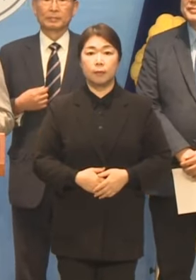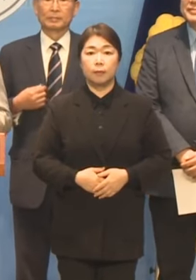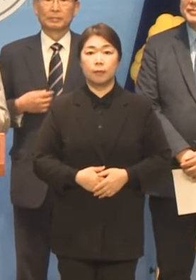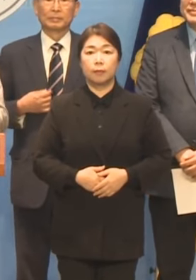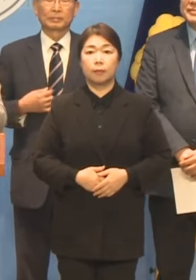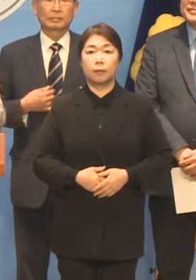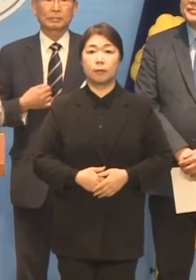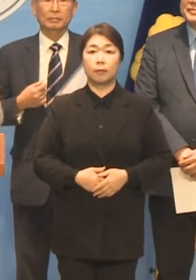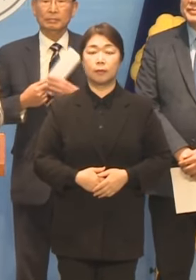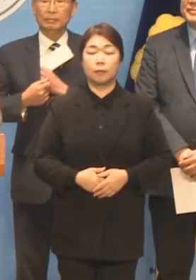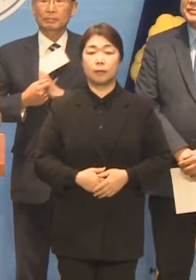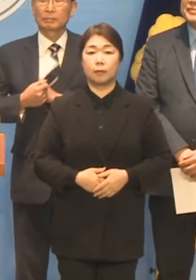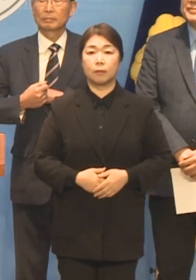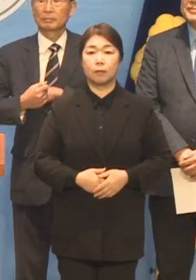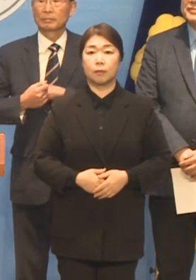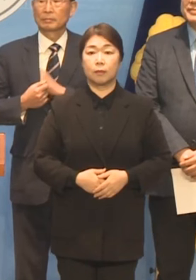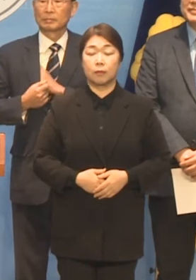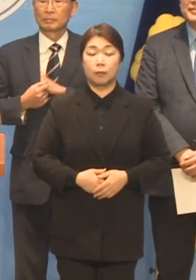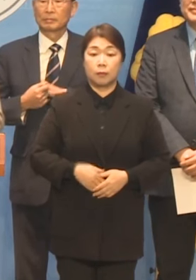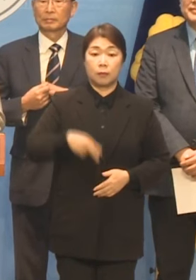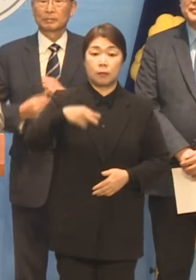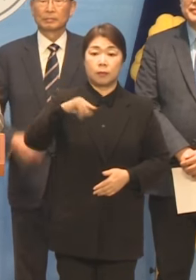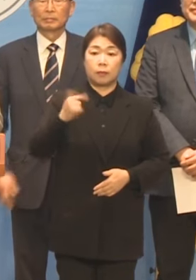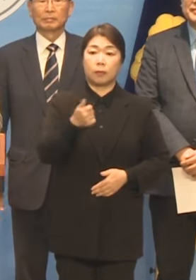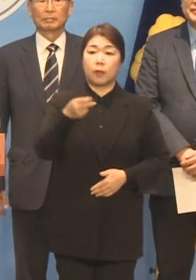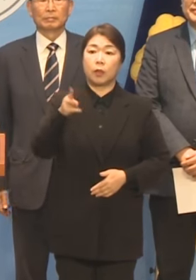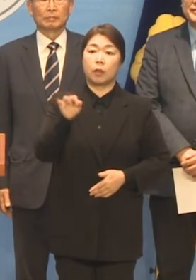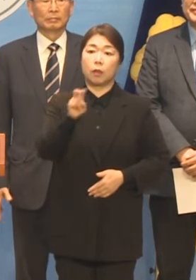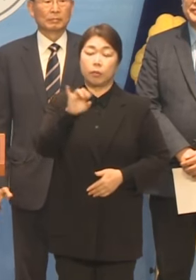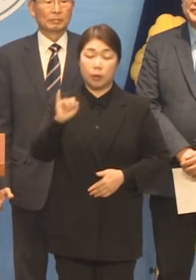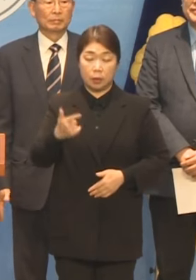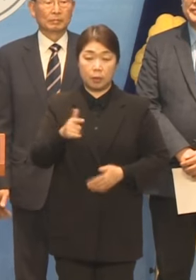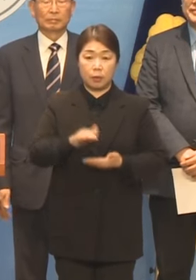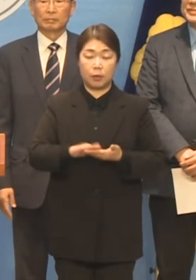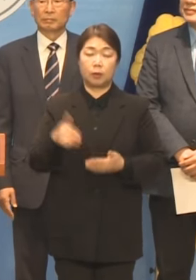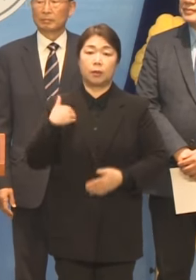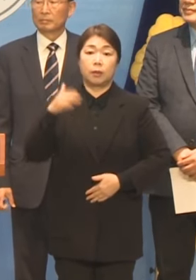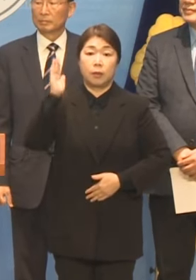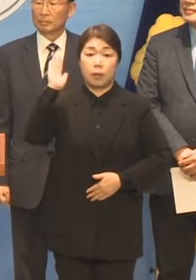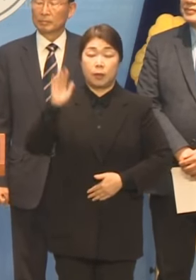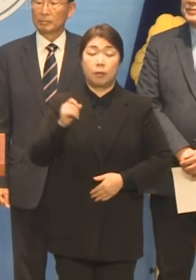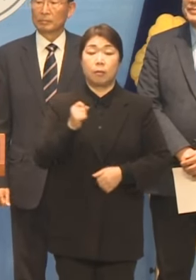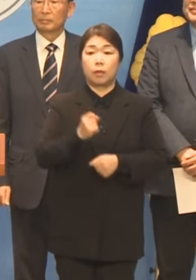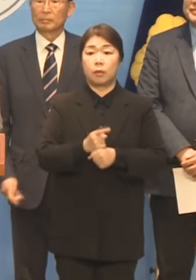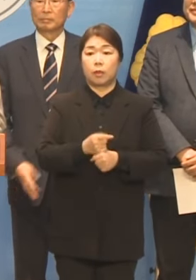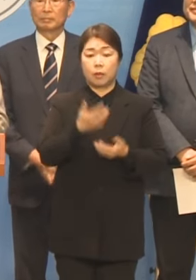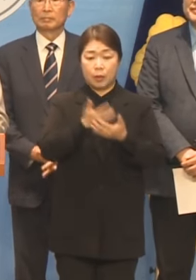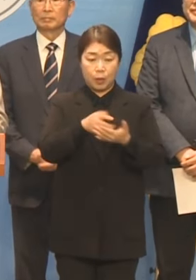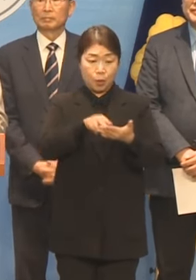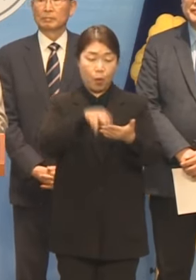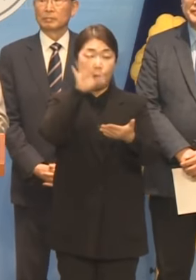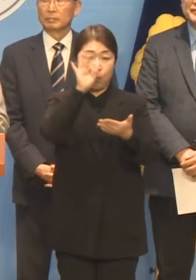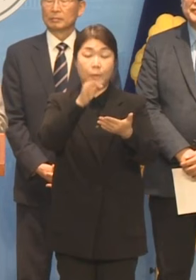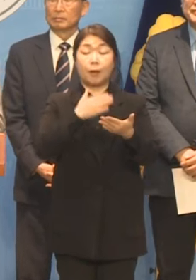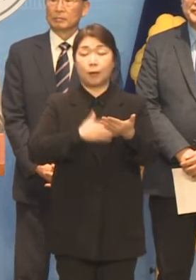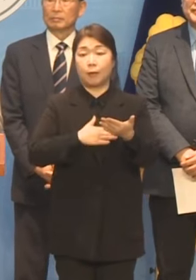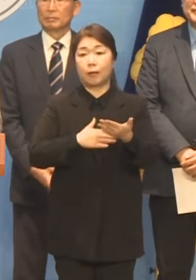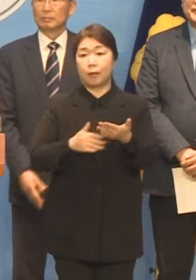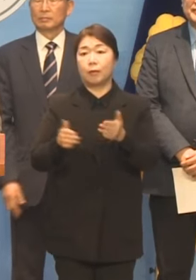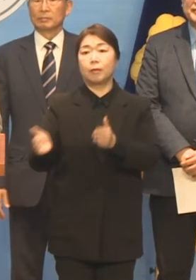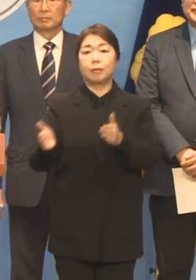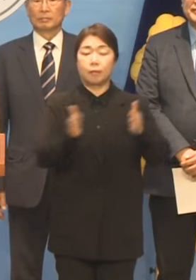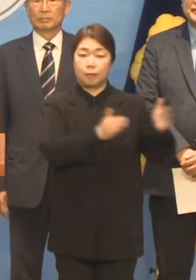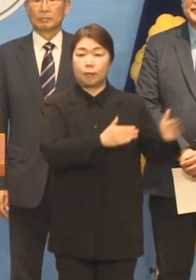감사합니다 아 신경입니다 제 멘트는 이미 자료를 통해서 고지가 됐기